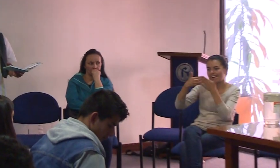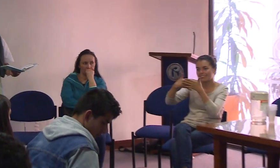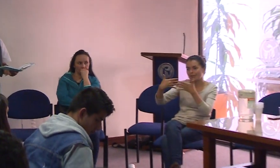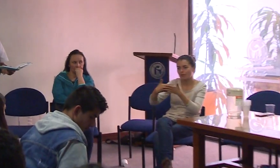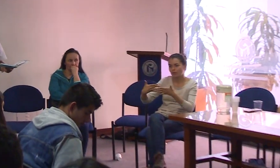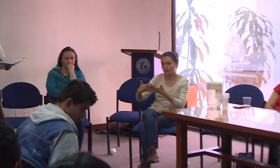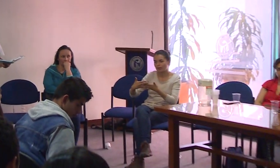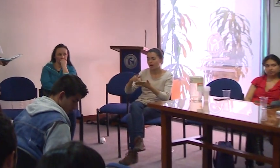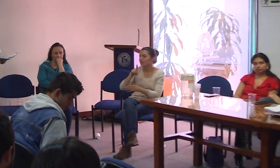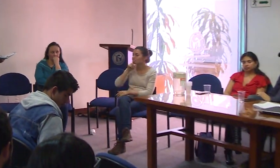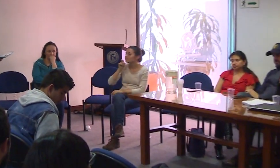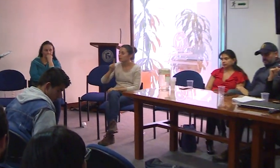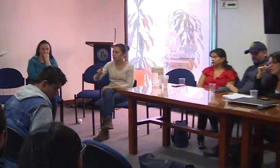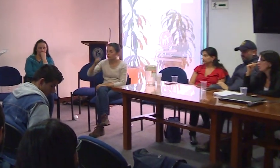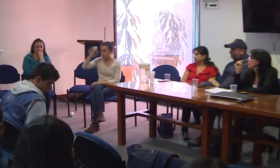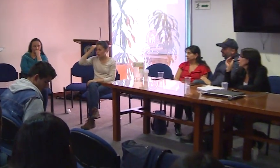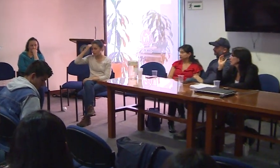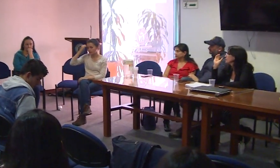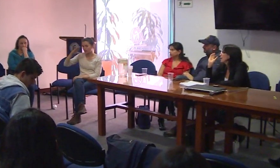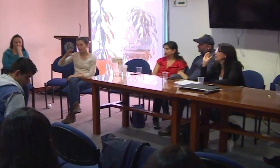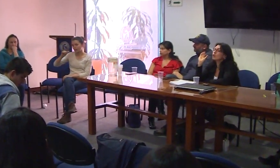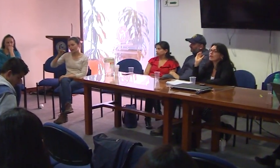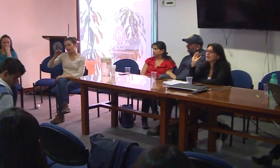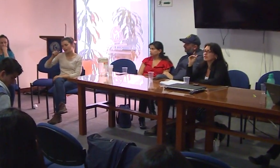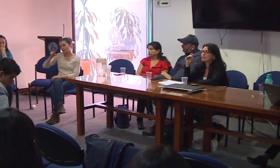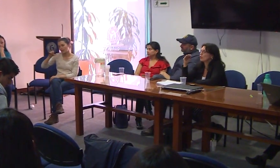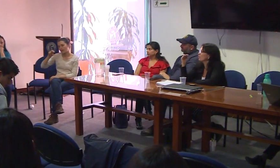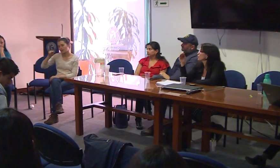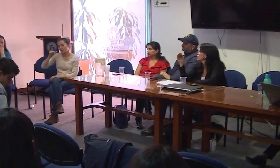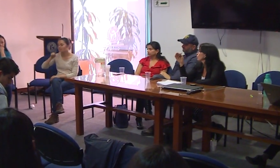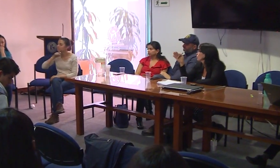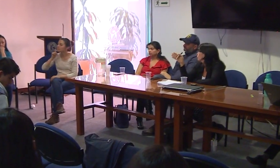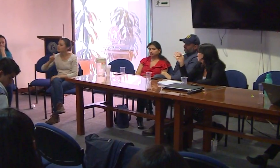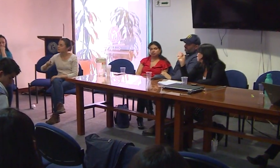momento es la profesora Catalina. Esa sería una buena.